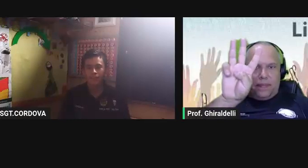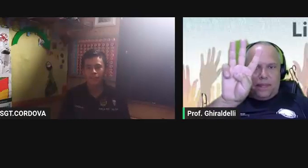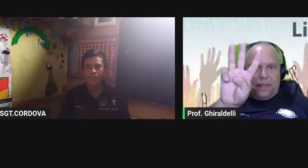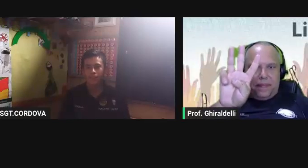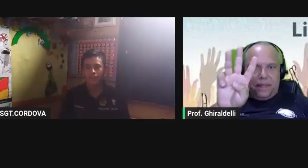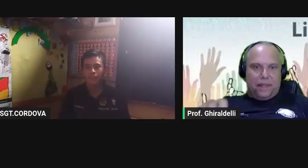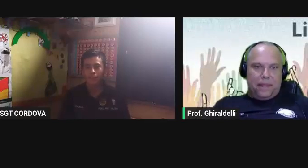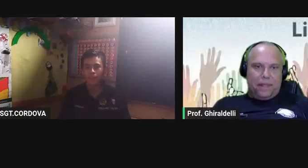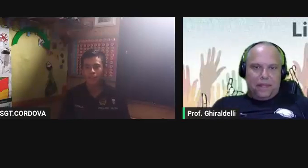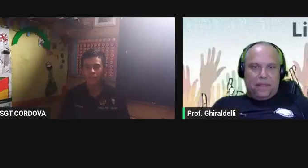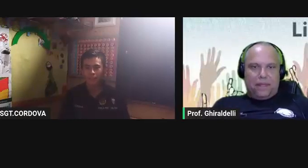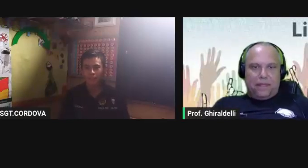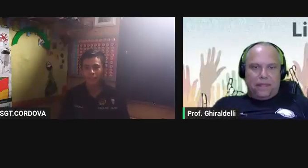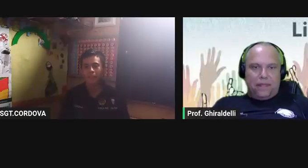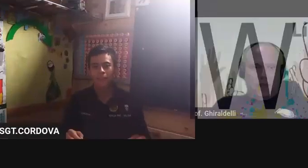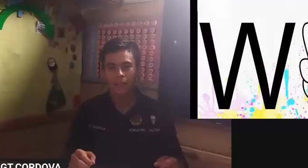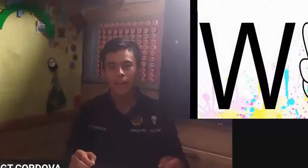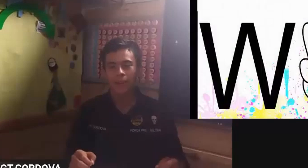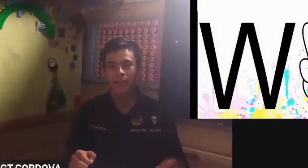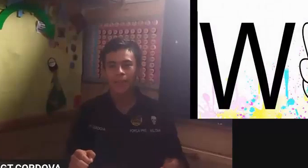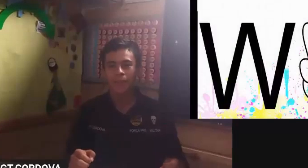Exatamente, certo? Então, esse aí é o W.